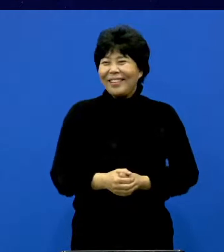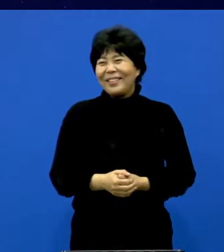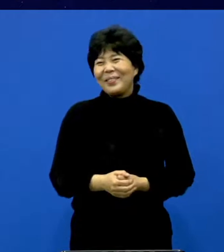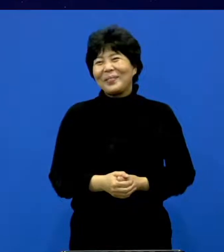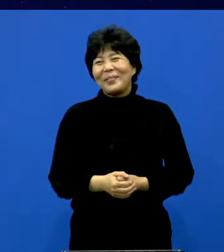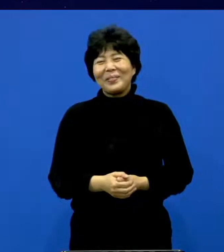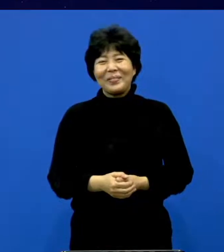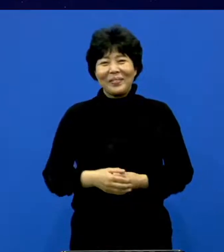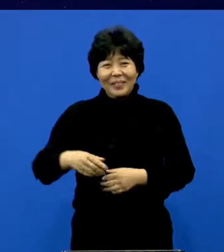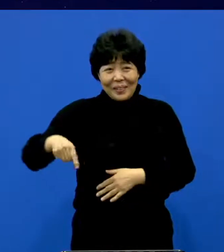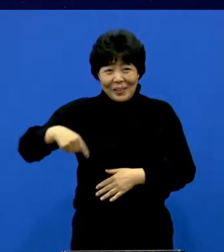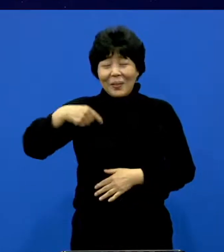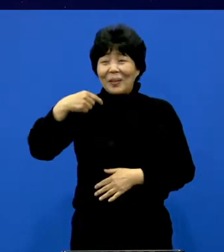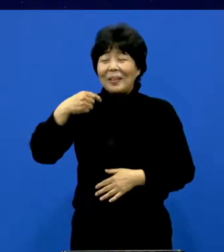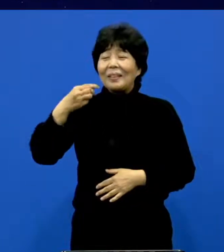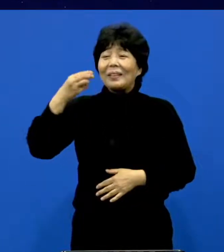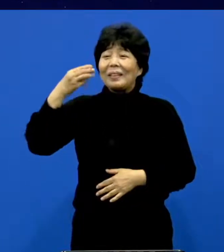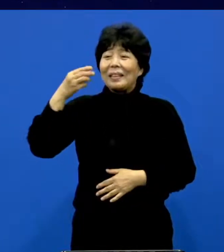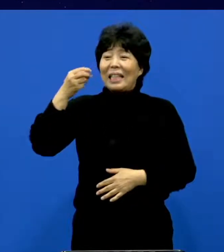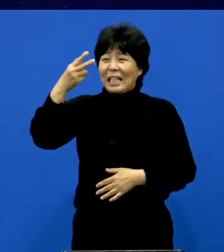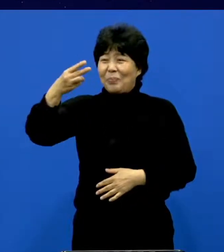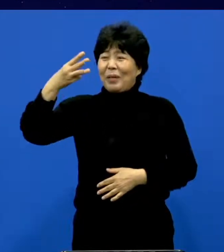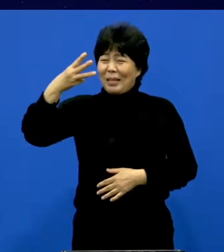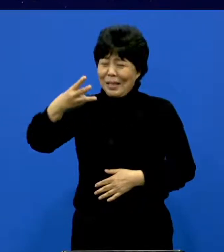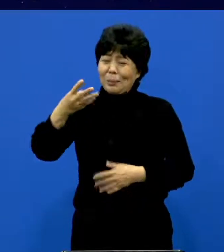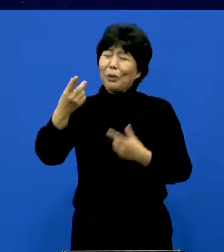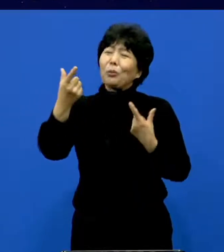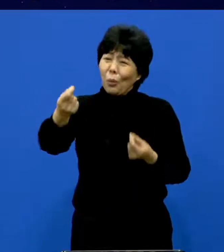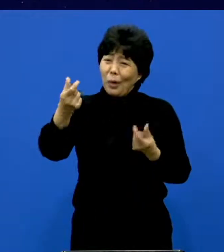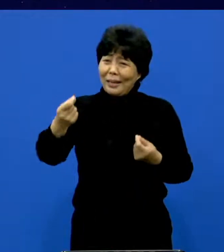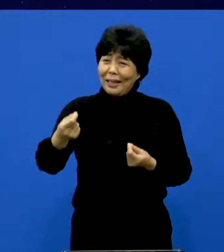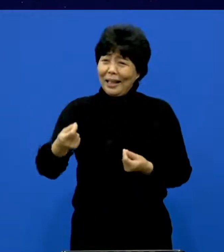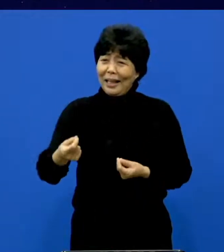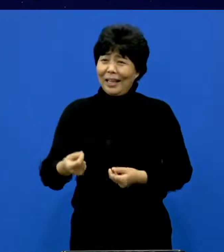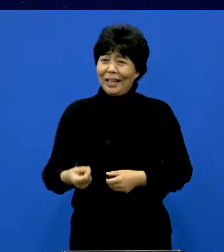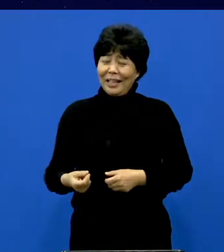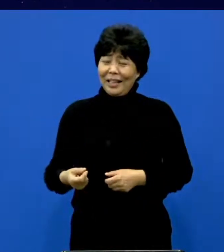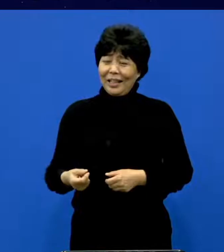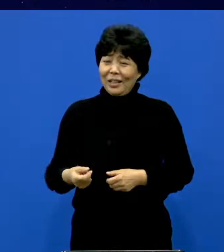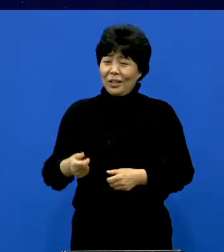그 다음 또 3편 나오면 그 아들을 죽인